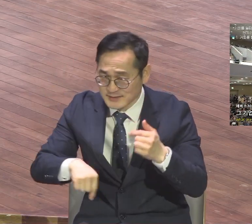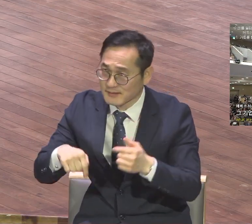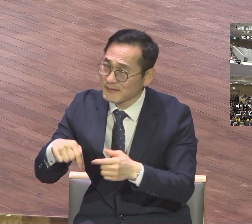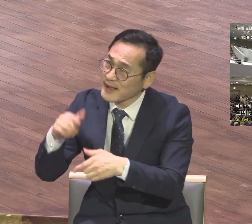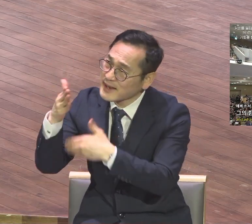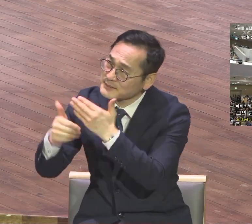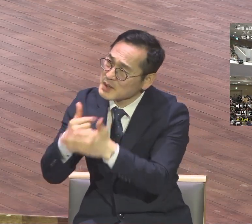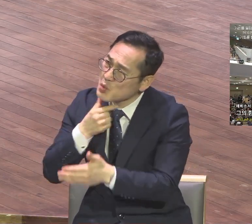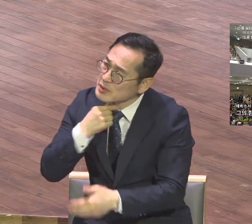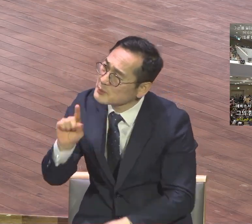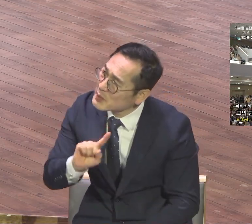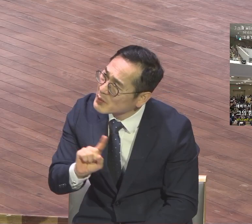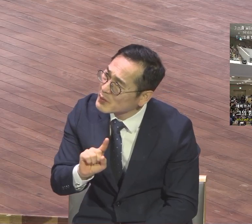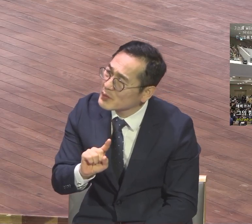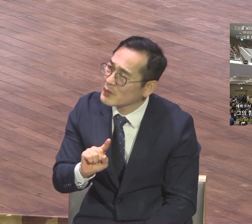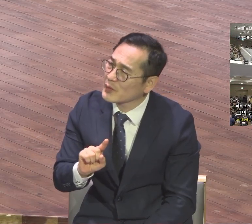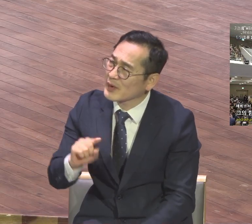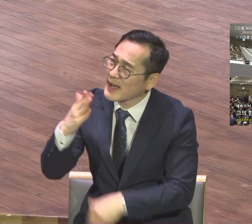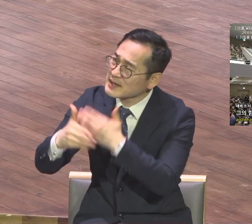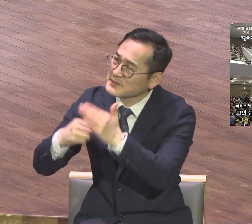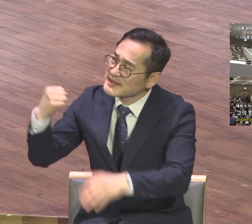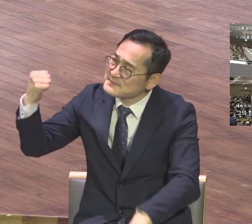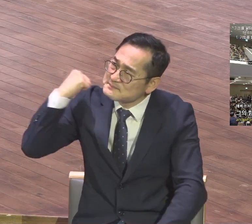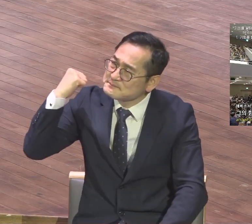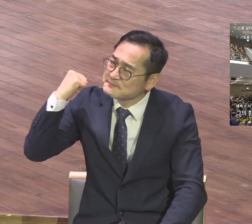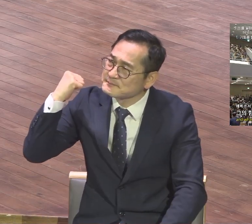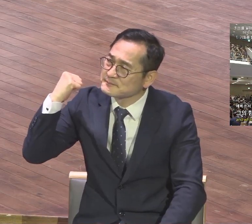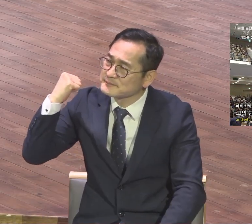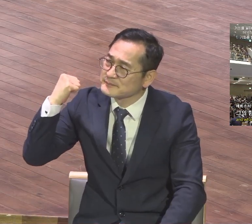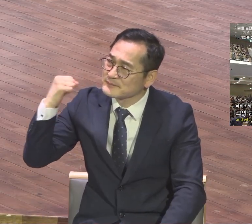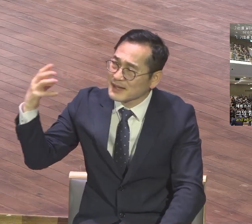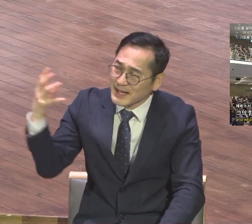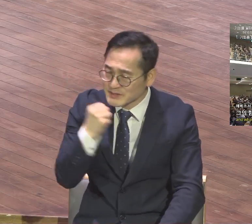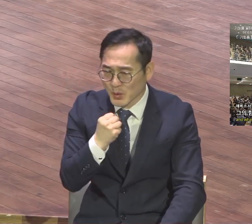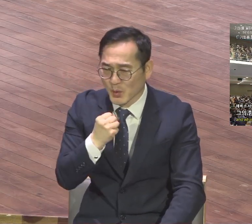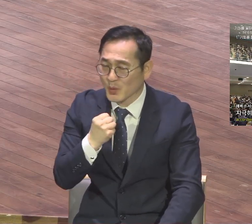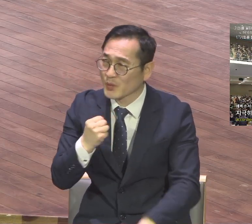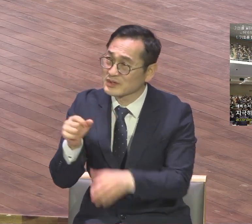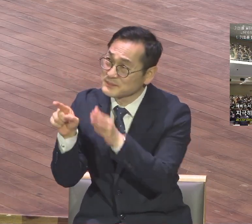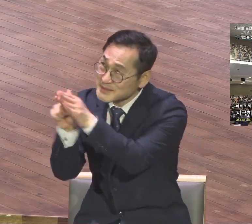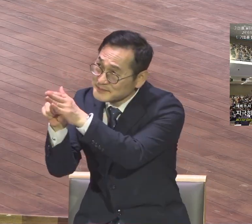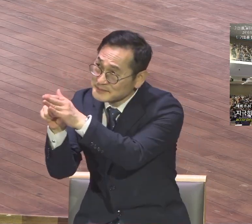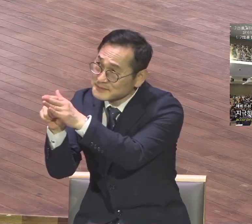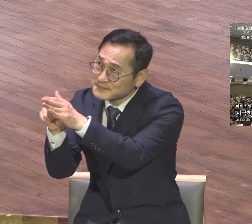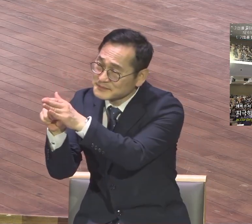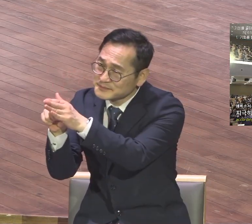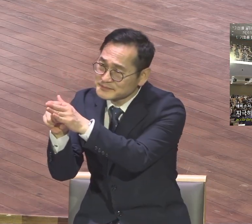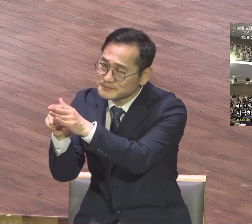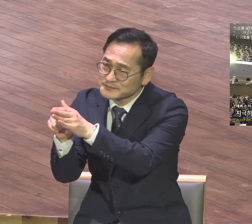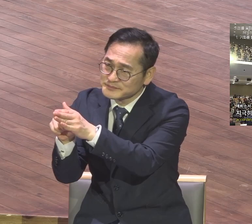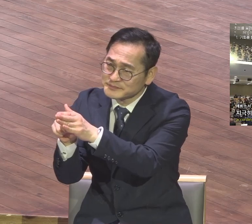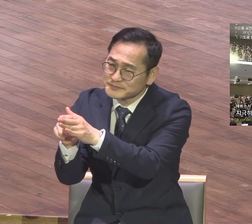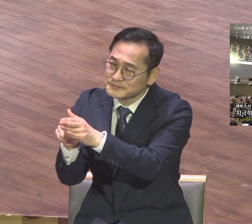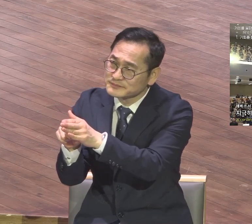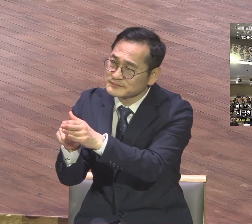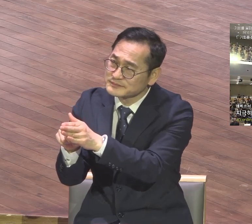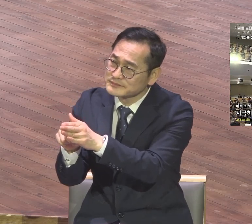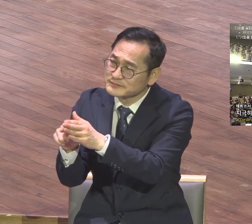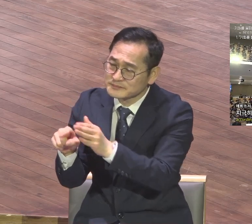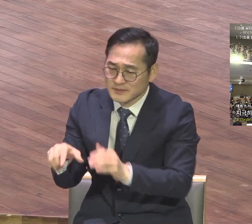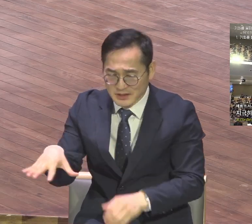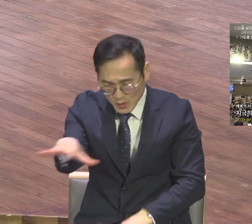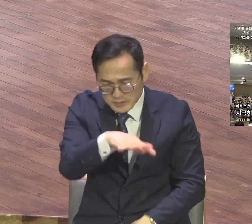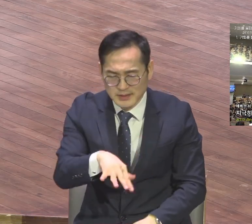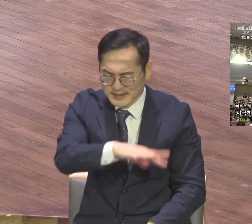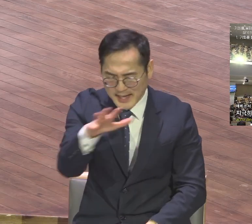풍성함이 무엇이며 그의 힘의 위력으로 역사하심을 따라 믿는 우리에게 베푸신 능력의 지극히 크심이 어떠한 것을 너희로